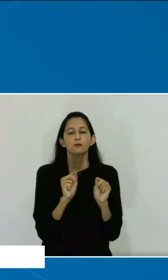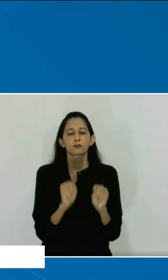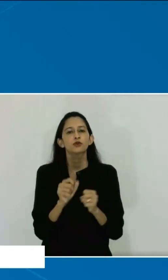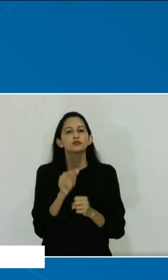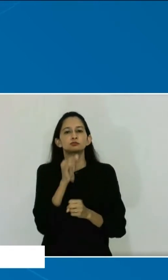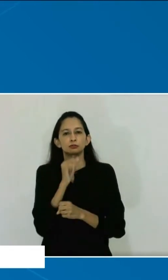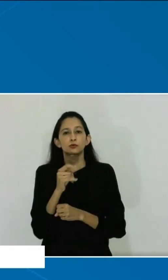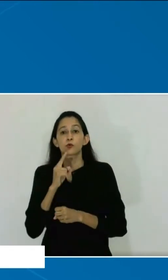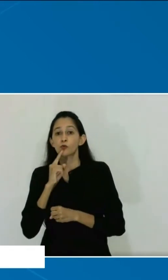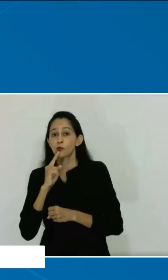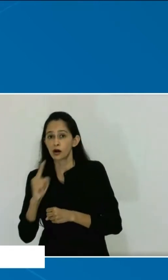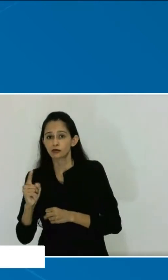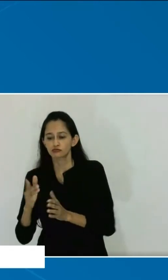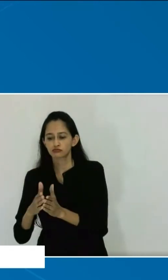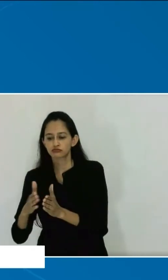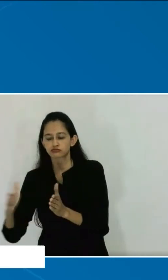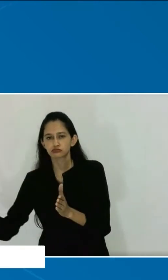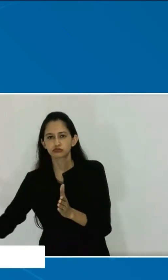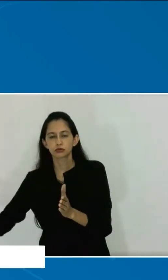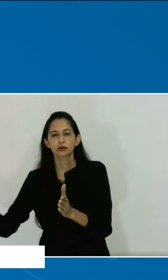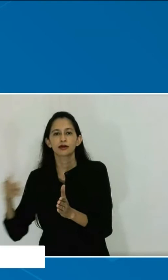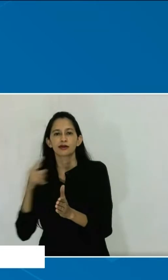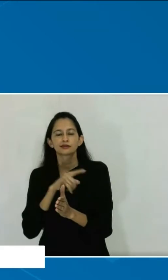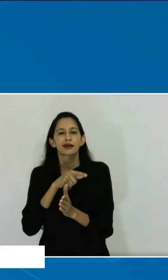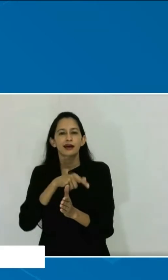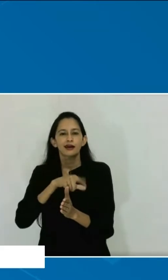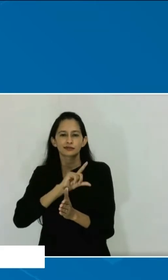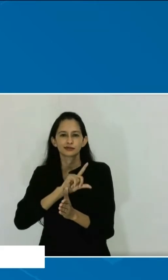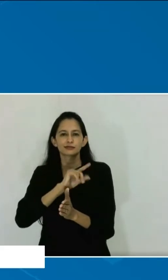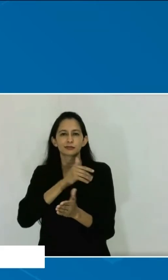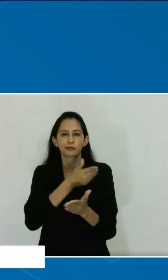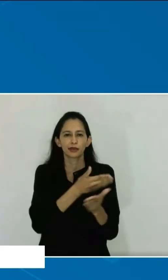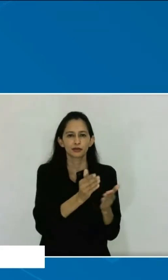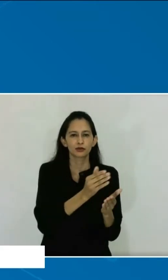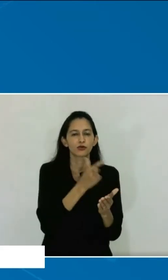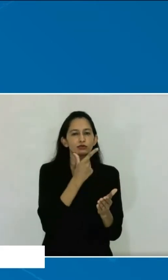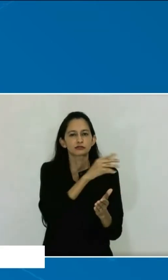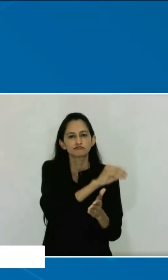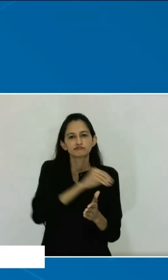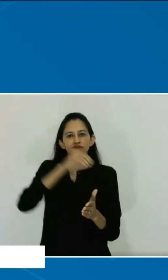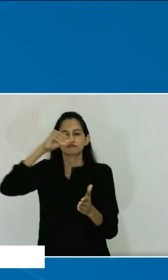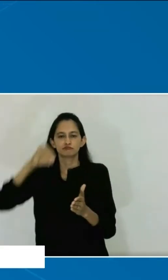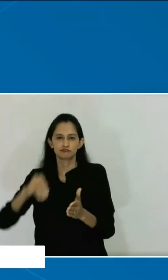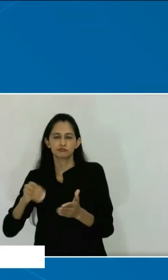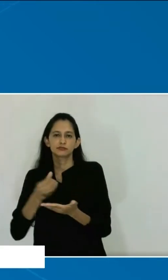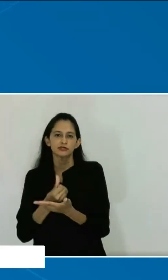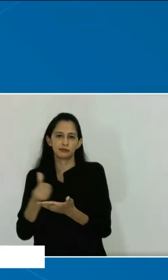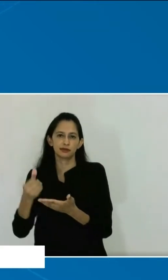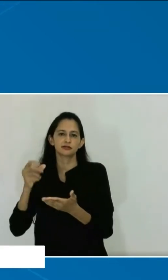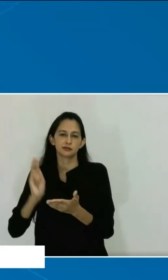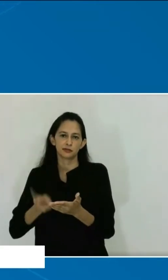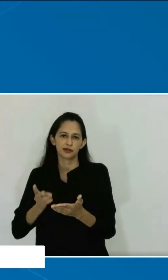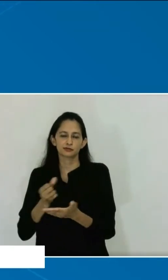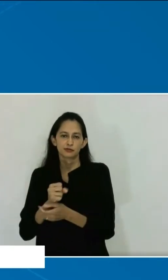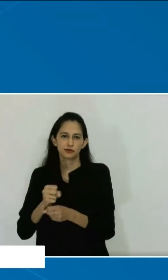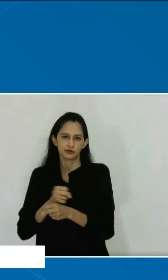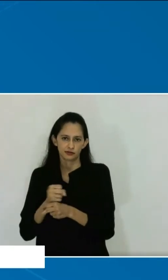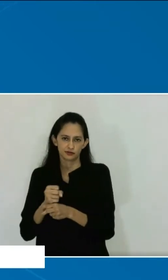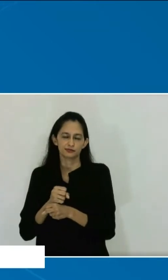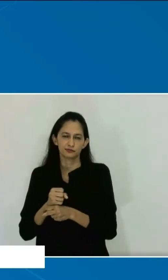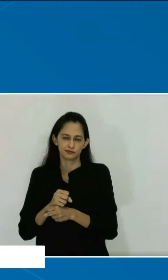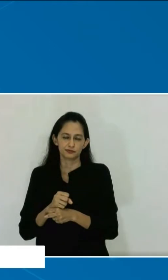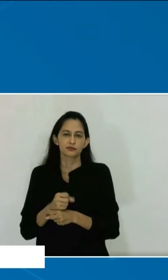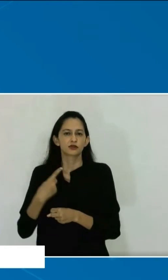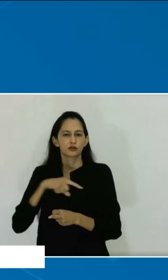as atividades de forma remota, e nós estamos pensando cada semestre aí em torno de 15 semanas. Né? Então, estamos avançando nessa